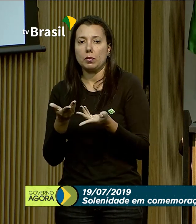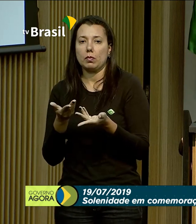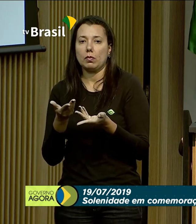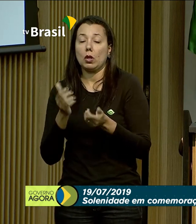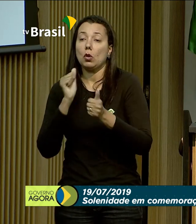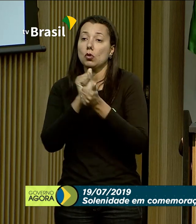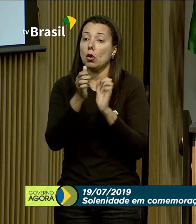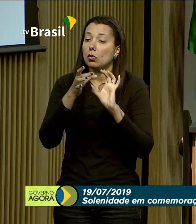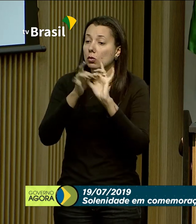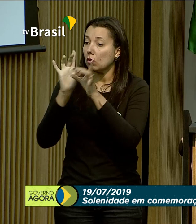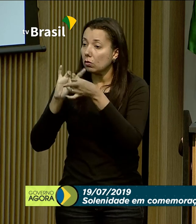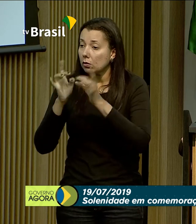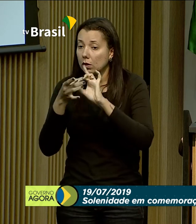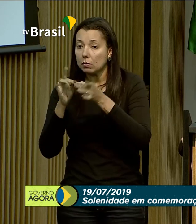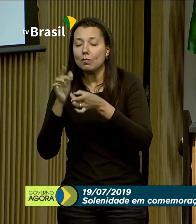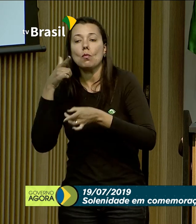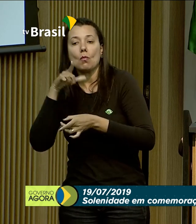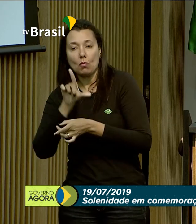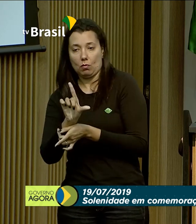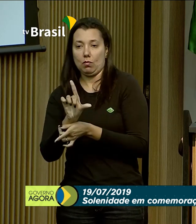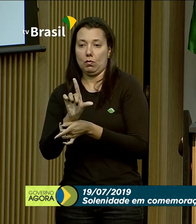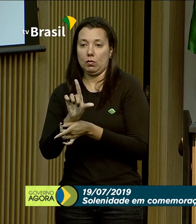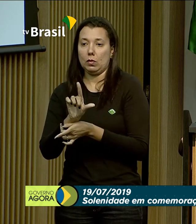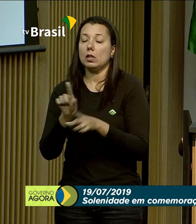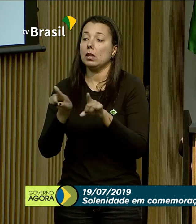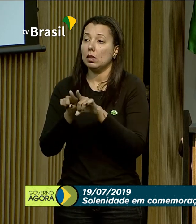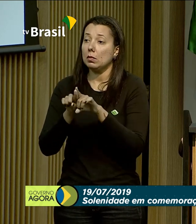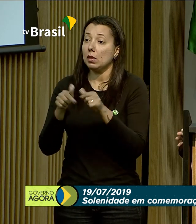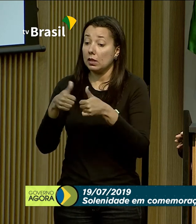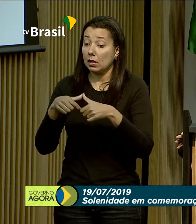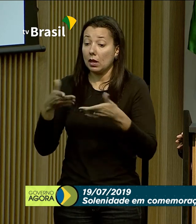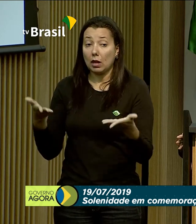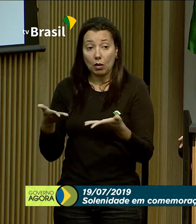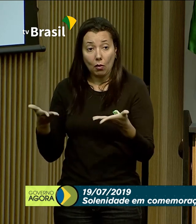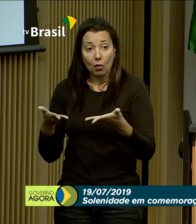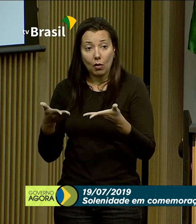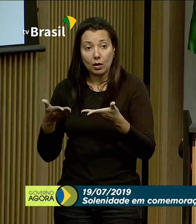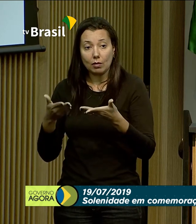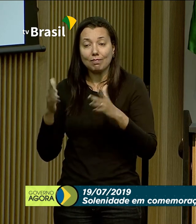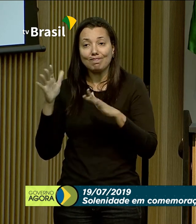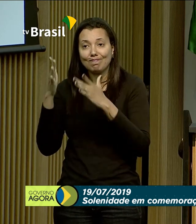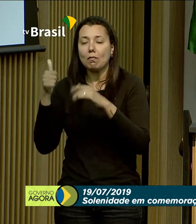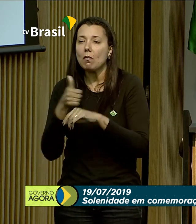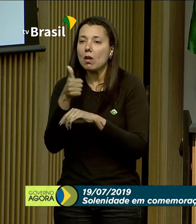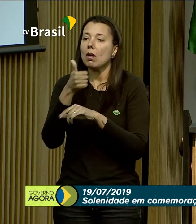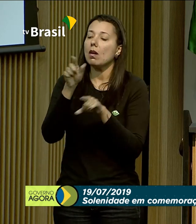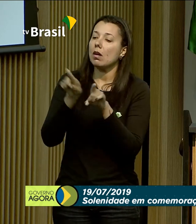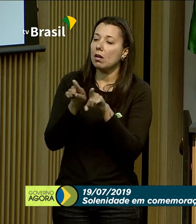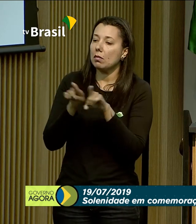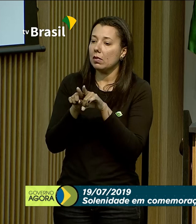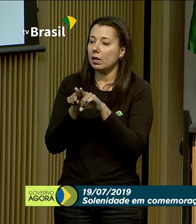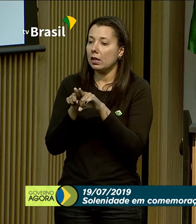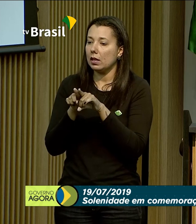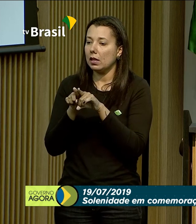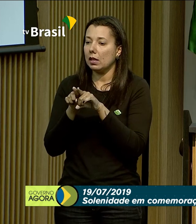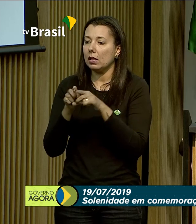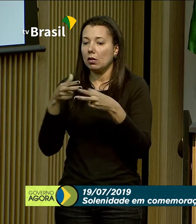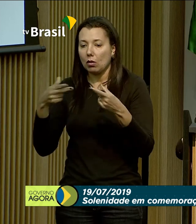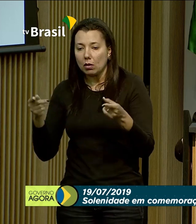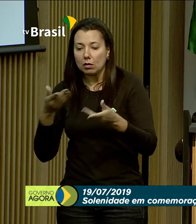Jogos Olímpicos, nós o conquistamos, e estamos em franco progresso para conquistar também